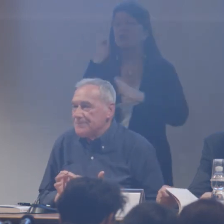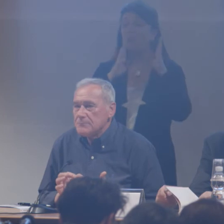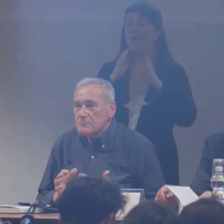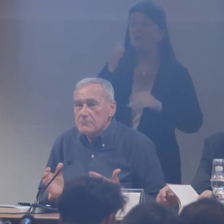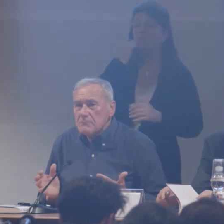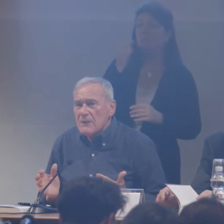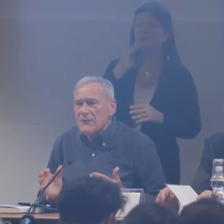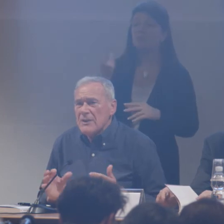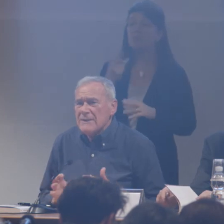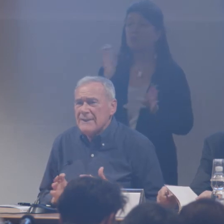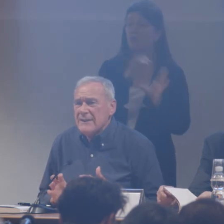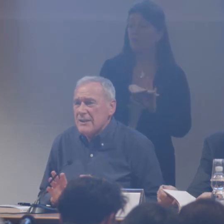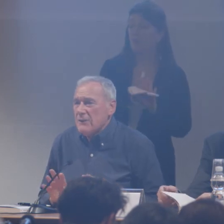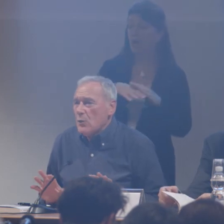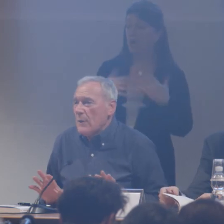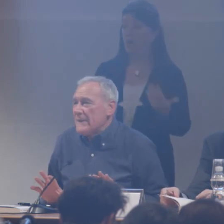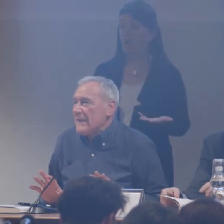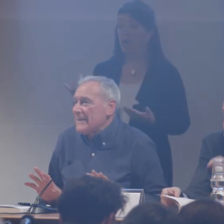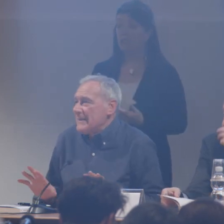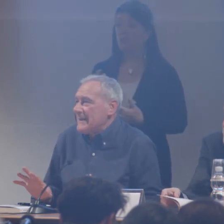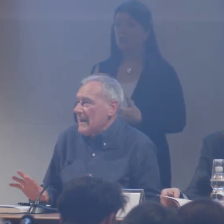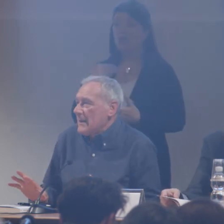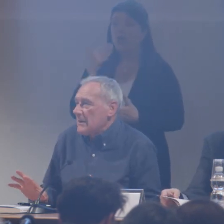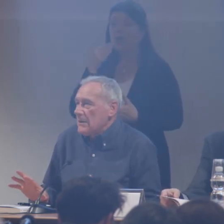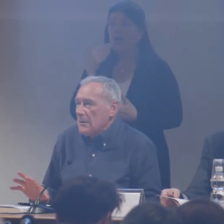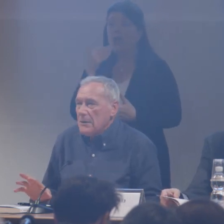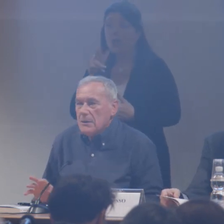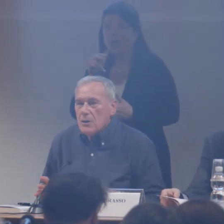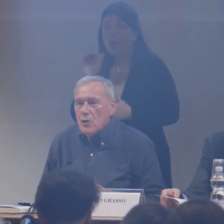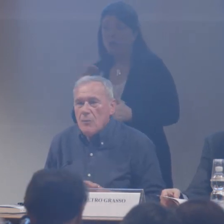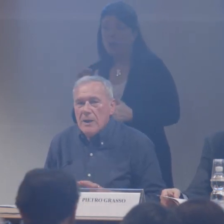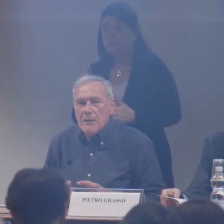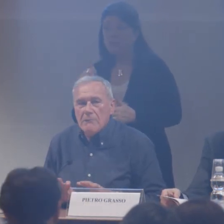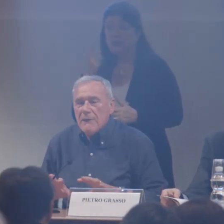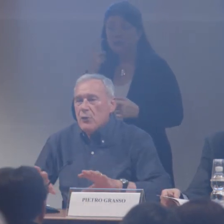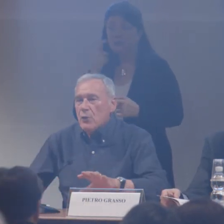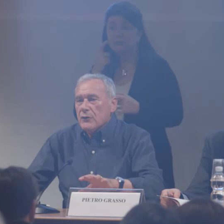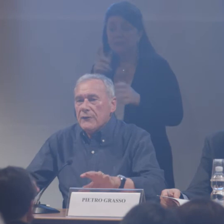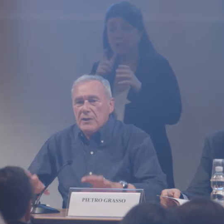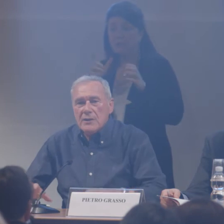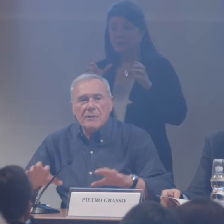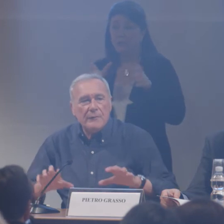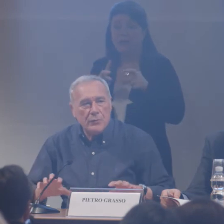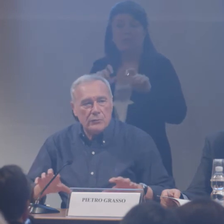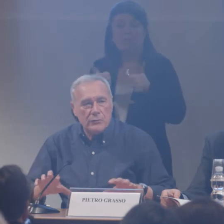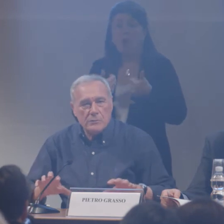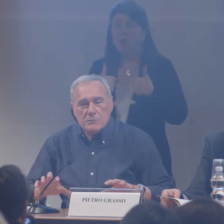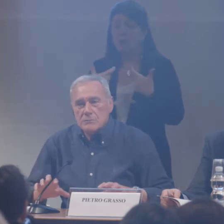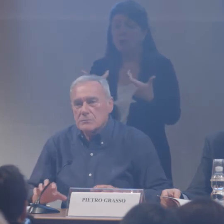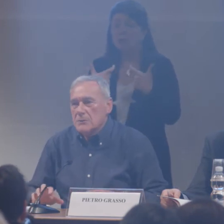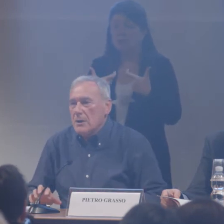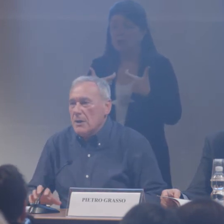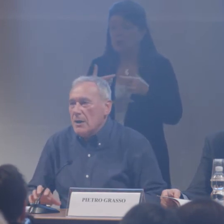madre. Si sentivano quasi ghettizzate come mafiose, figlie di